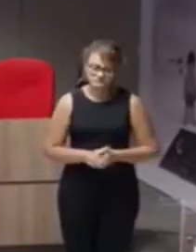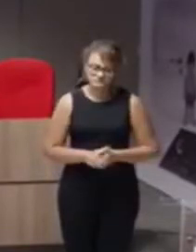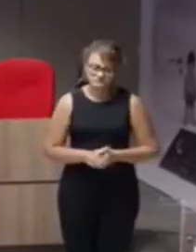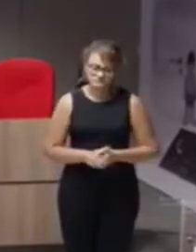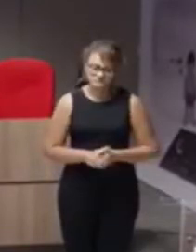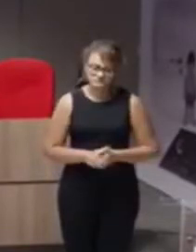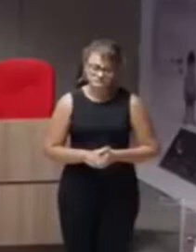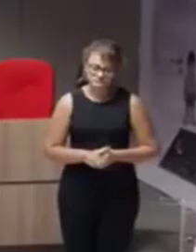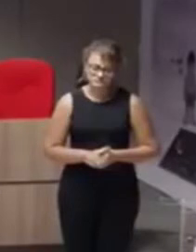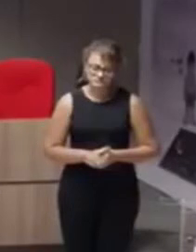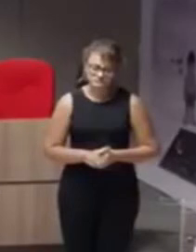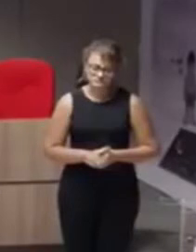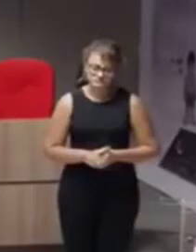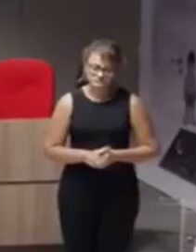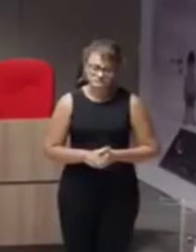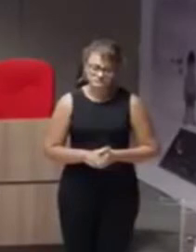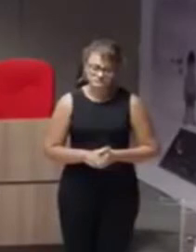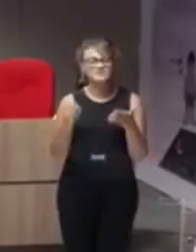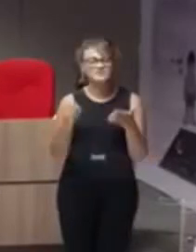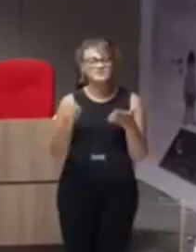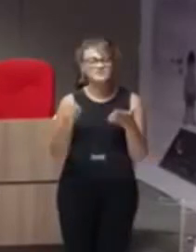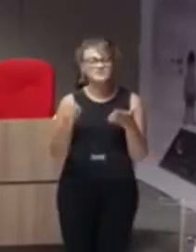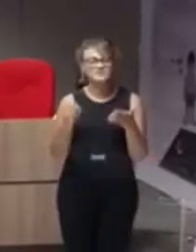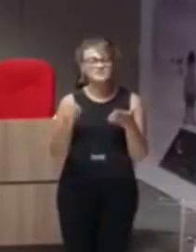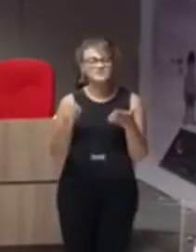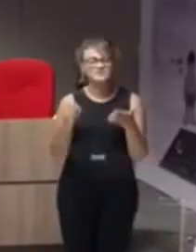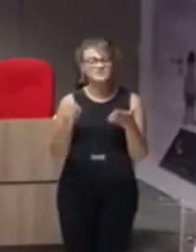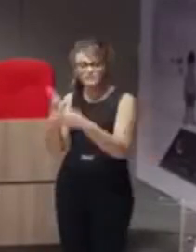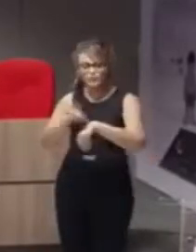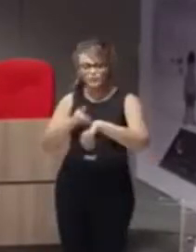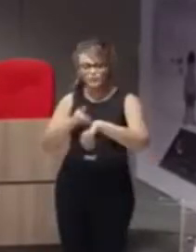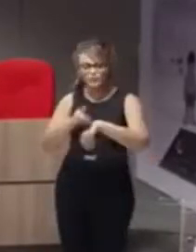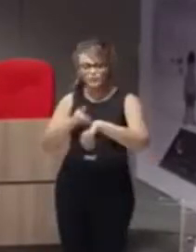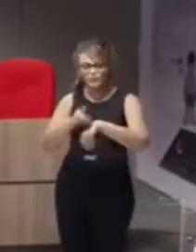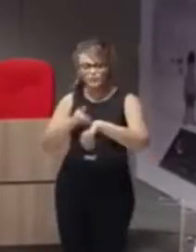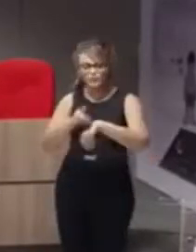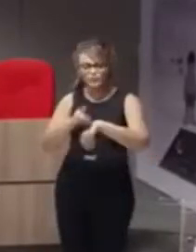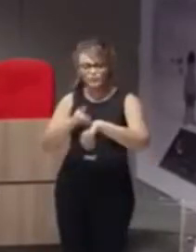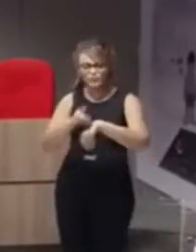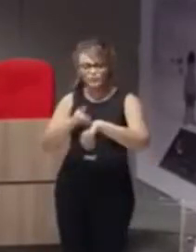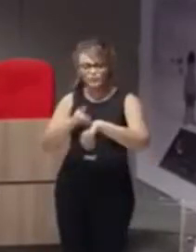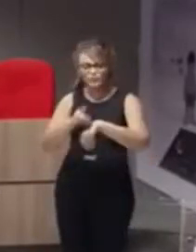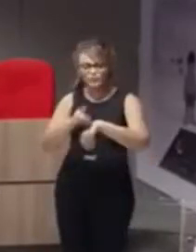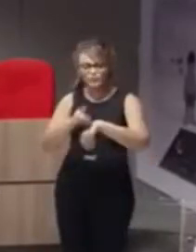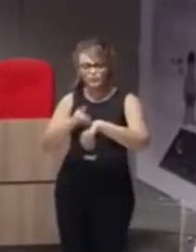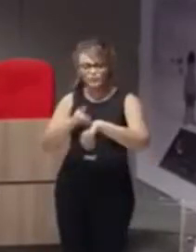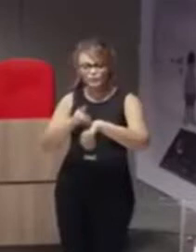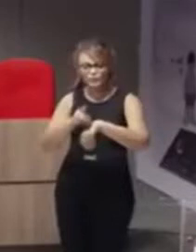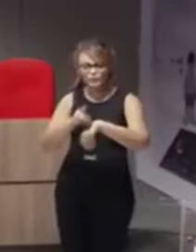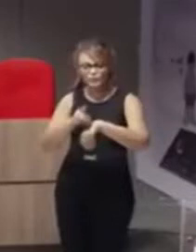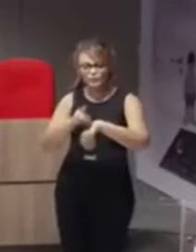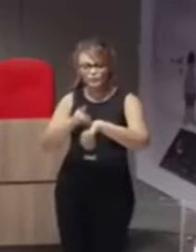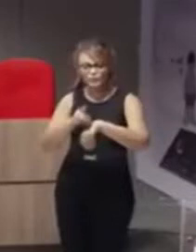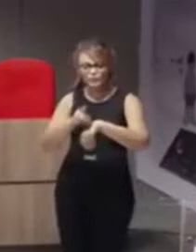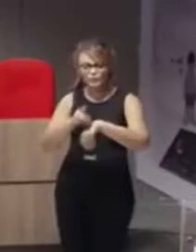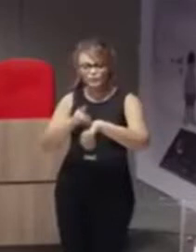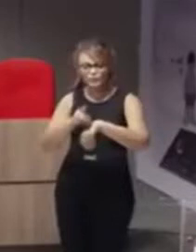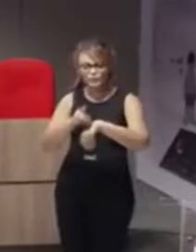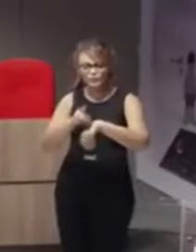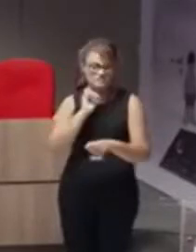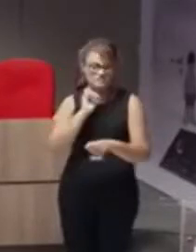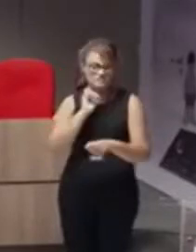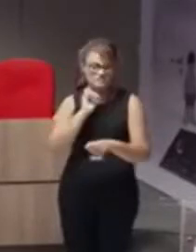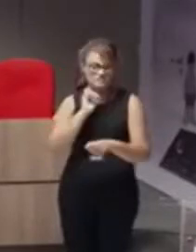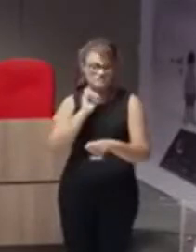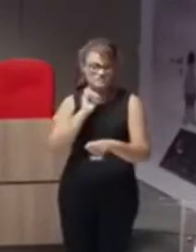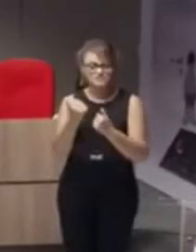Muito obrigada. Passo a palavra ao Dr. Daniel dos Santos Rodrigues, promotor de Justiça do Estado de Minas Gerais, membro